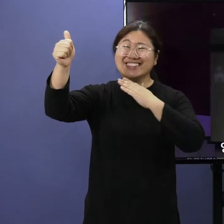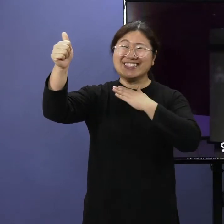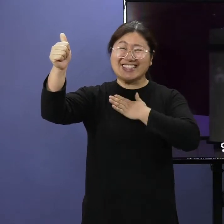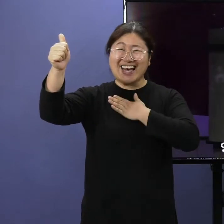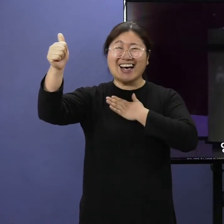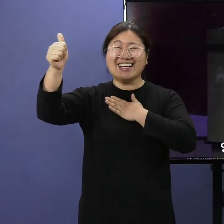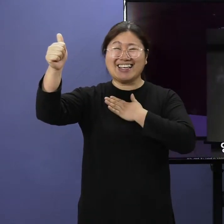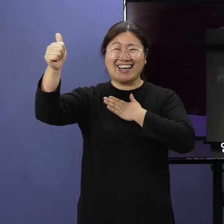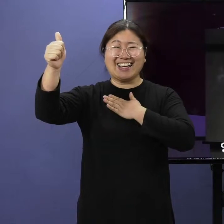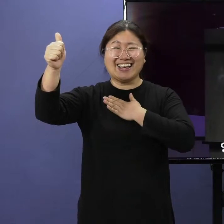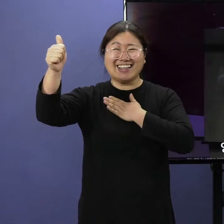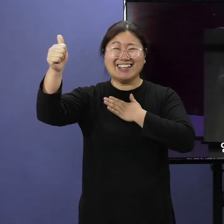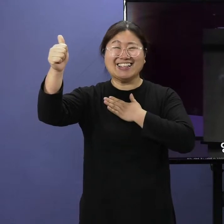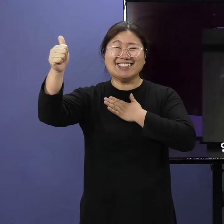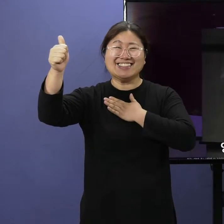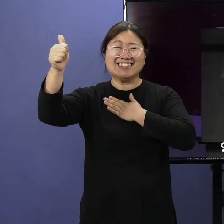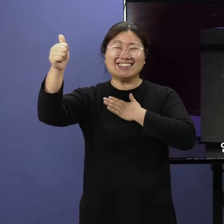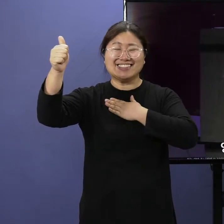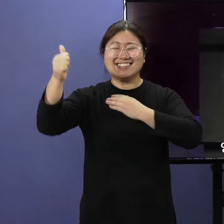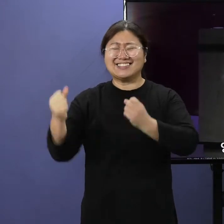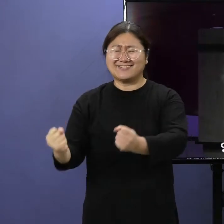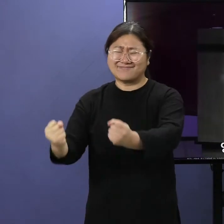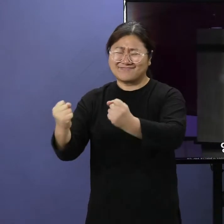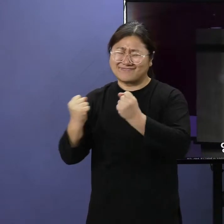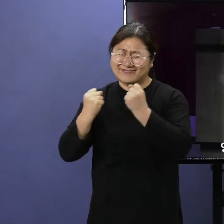주는 나의